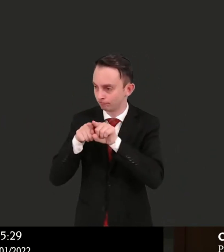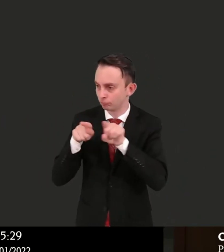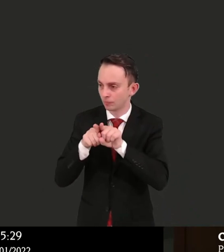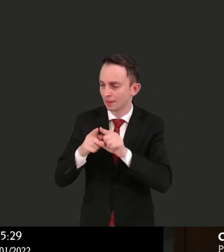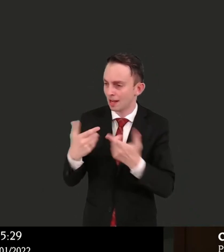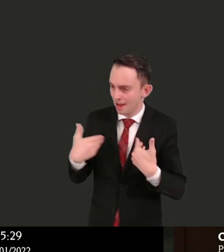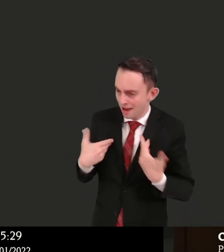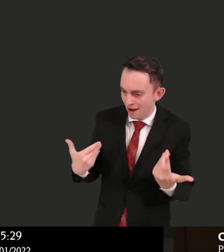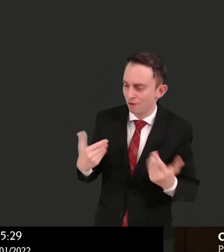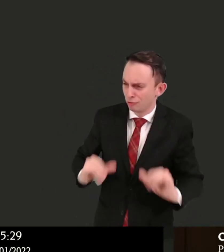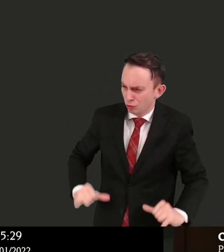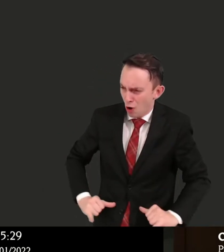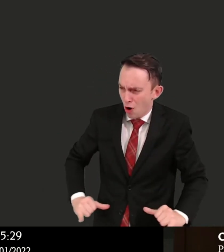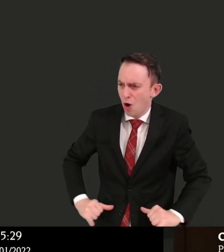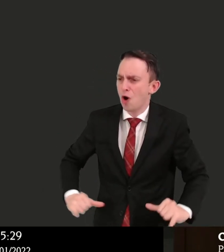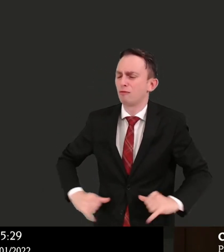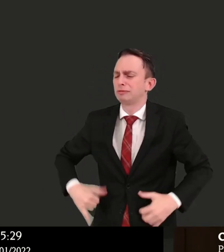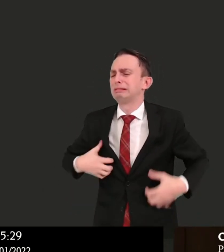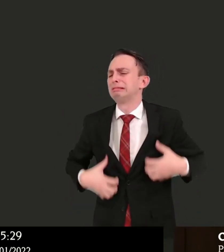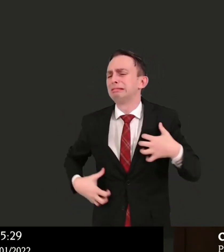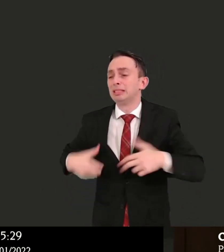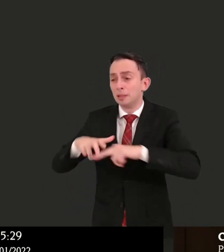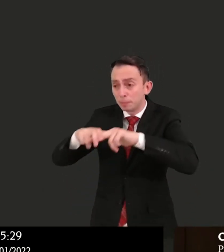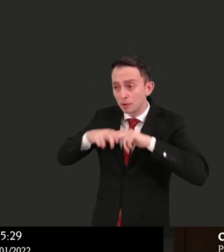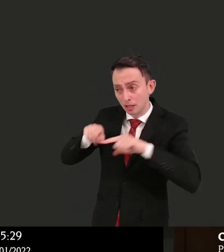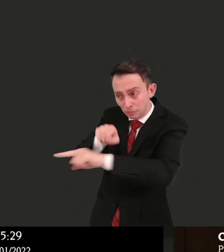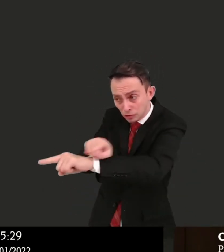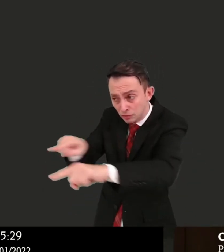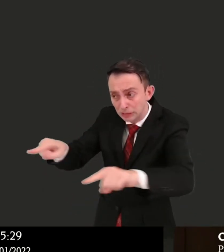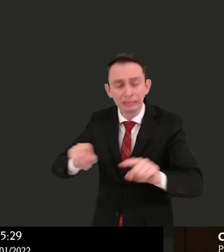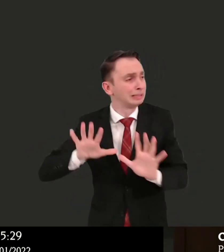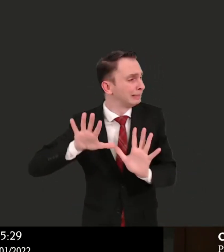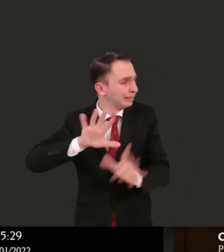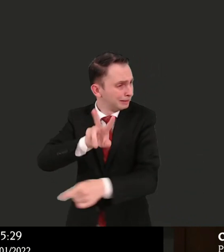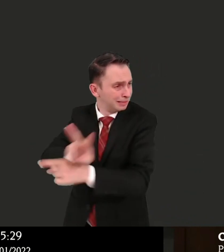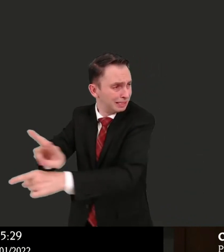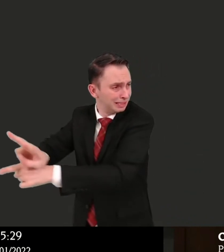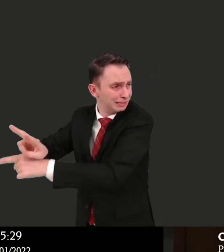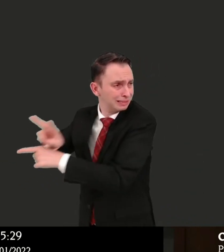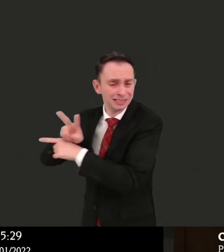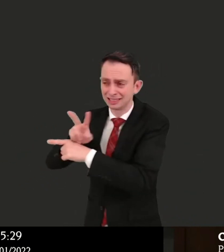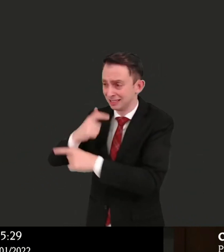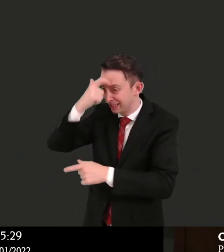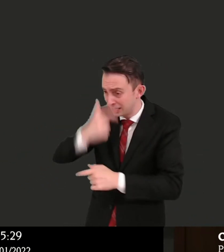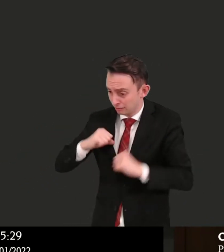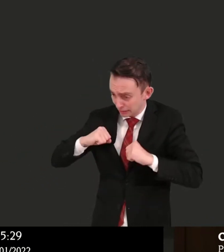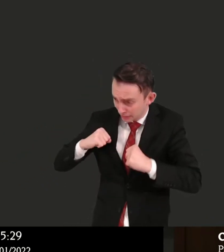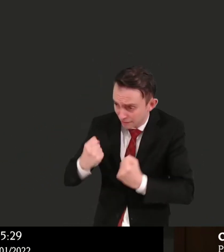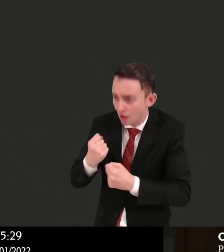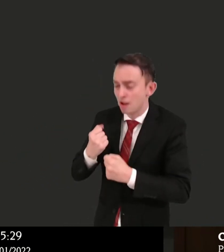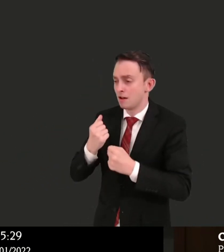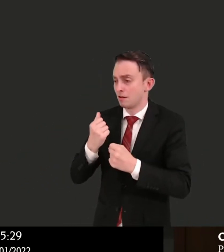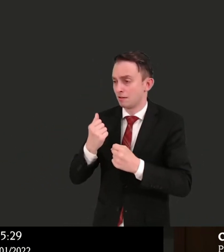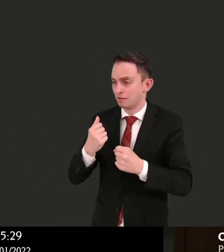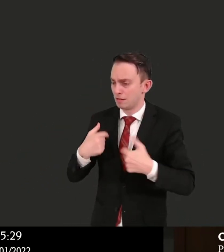e na minha carne cumpro o resto das aflições de Cristo pelo seu corpo, que é a igreja, da